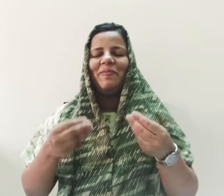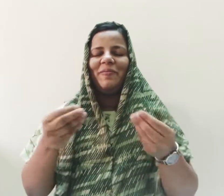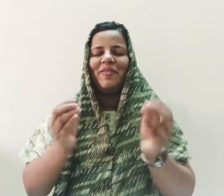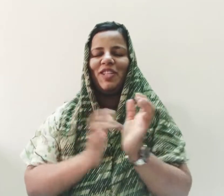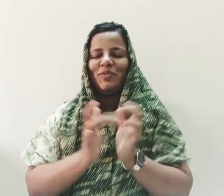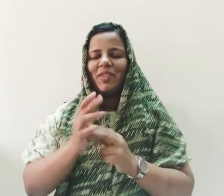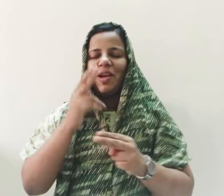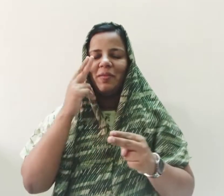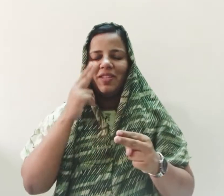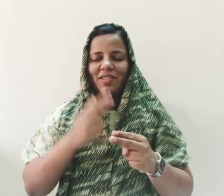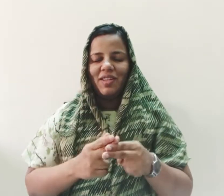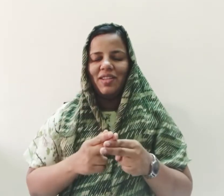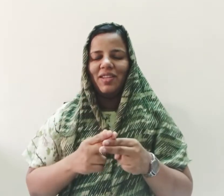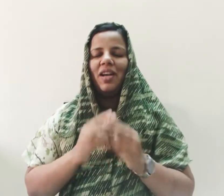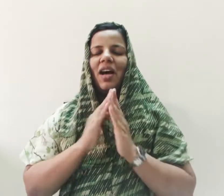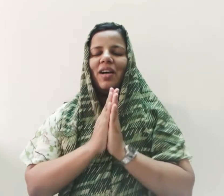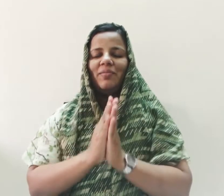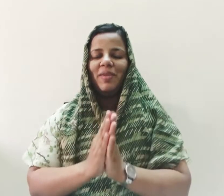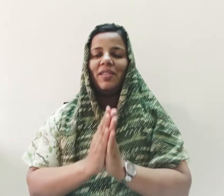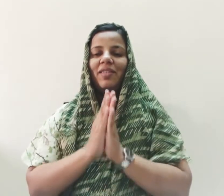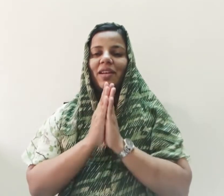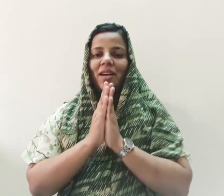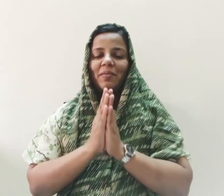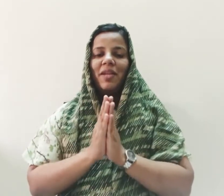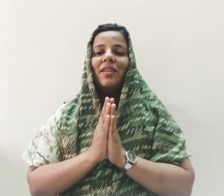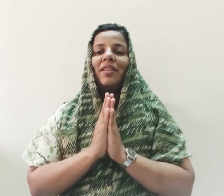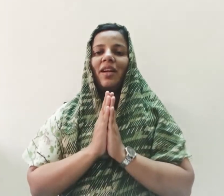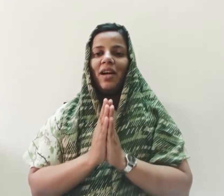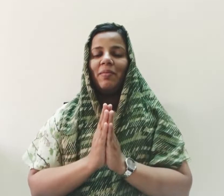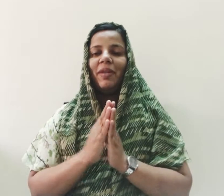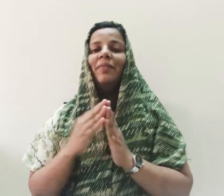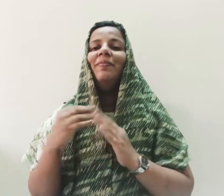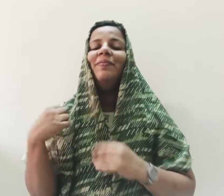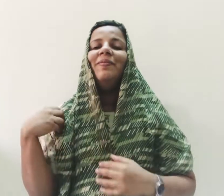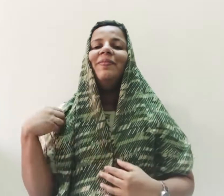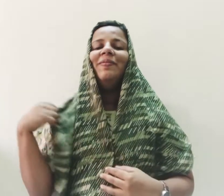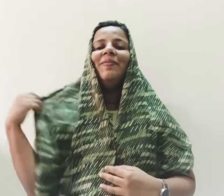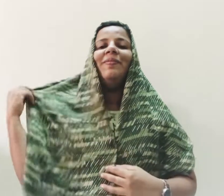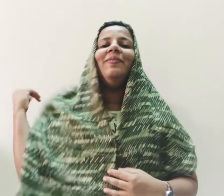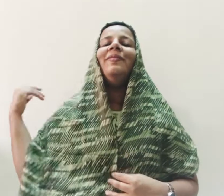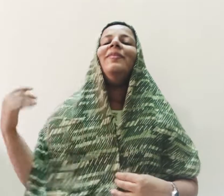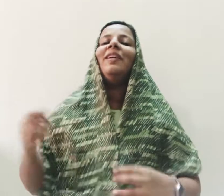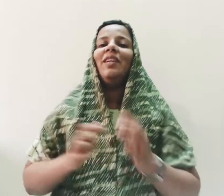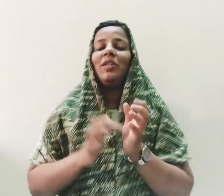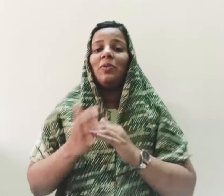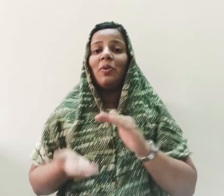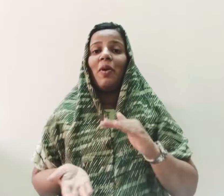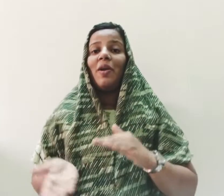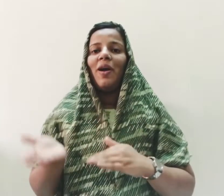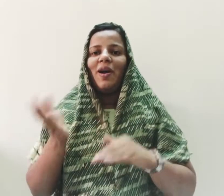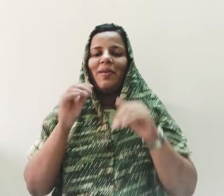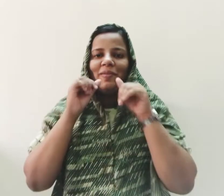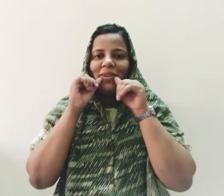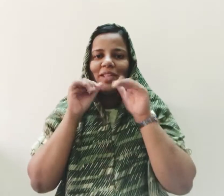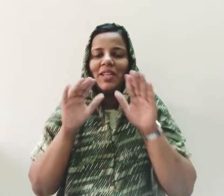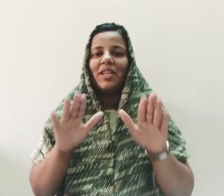അപ്പയ്ക്ക്, യേശു ക്രിസ്തുവിൻ്റെ നാമത്തിൽ തന്നെ ആമേൻ, ആമേൻ, ആമേൻ. കർത്താവ് എല്ലാവരെയും ധാരാളം ധാരാളമായിട്ട് അനുഗ്രഹിക്കട്ടെ.